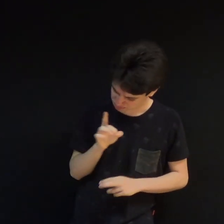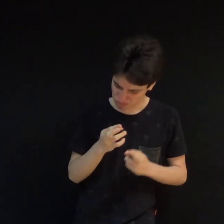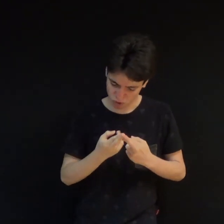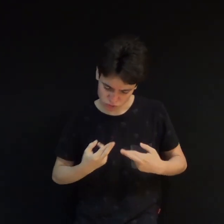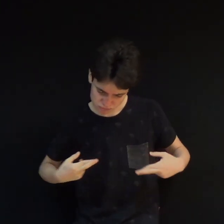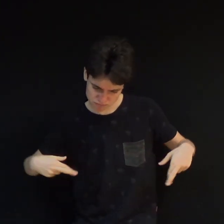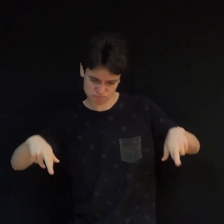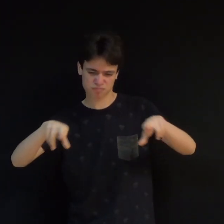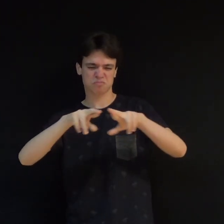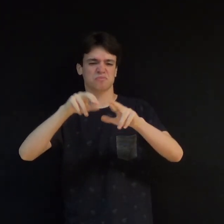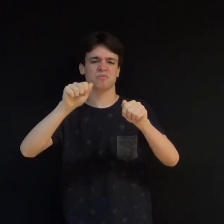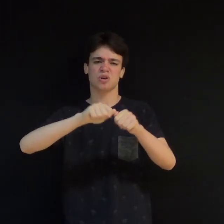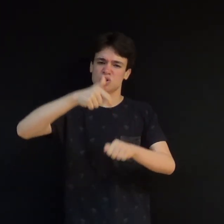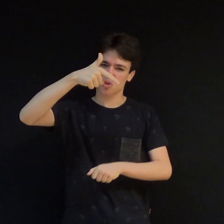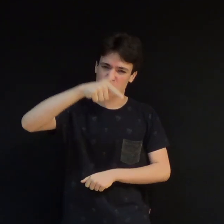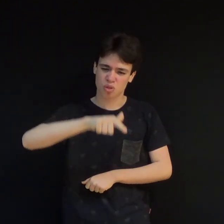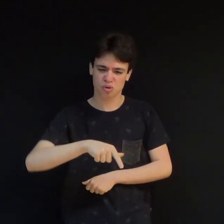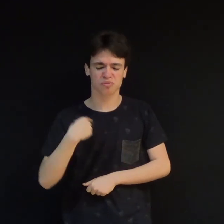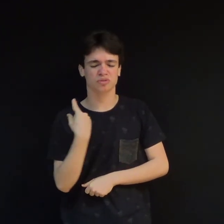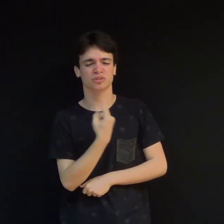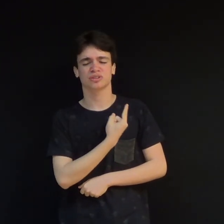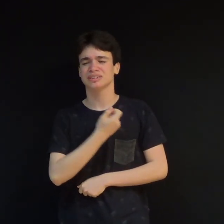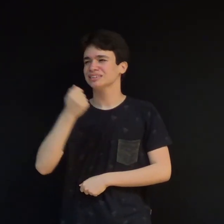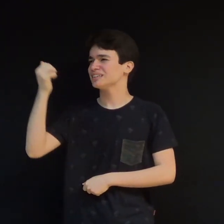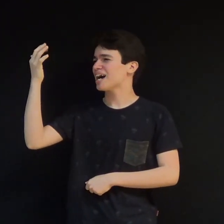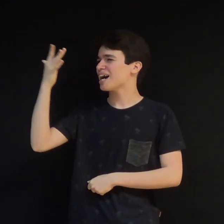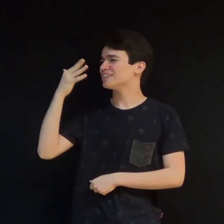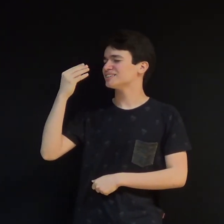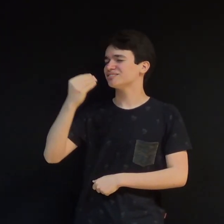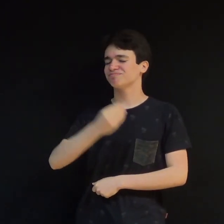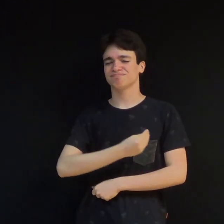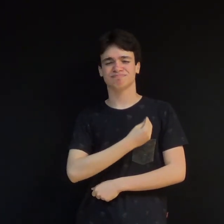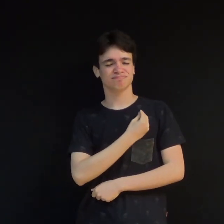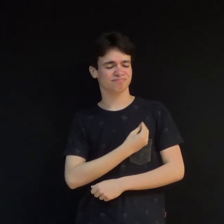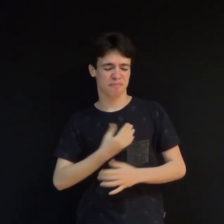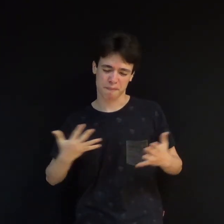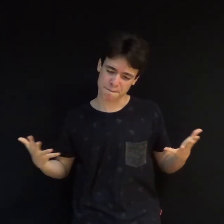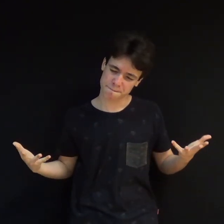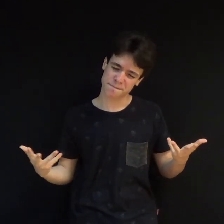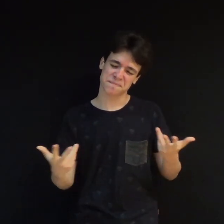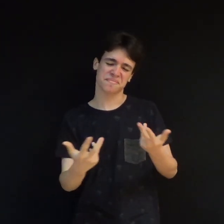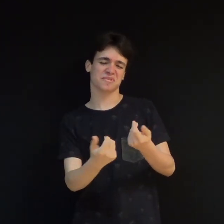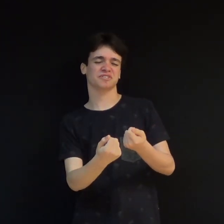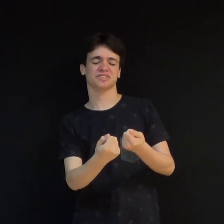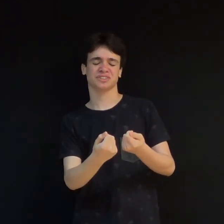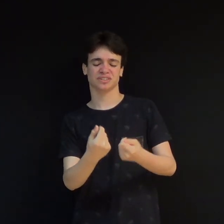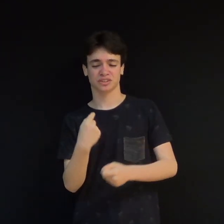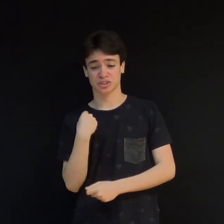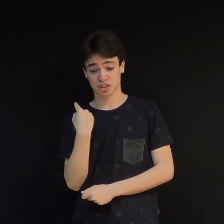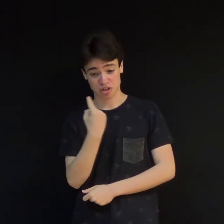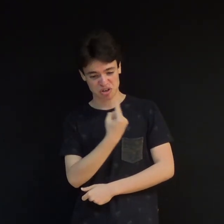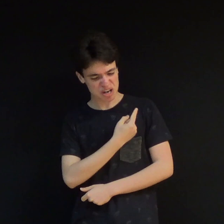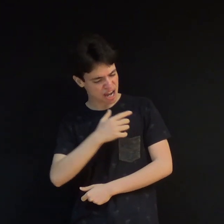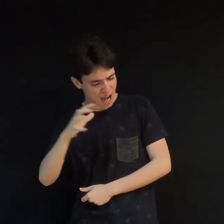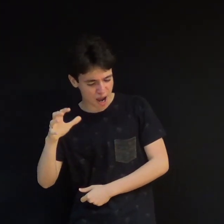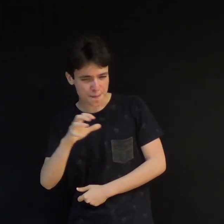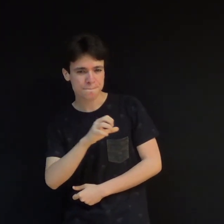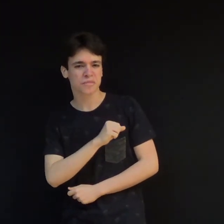e entrega de graça nos levando a viver num extraordinário que cercados por este amor estejamos dispostos a